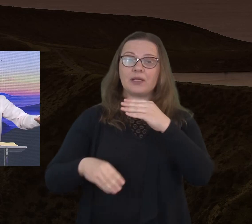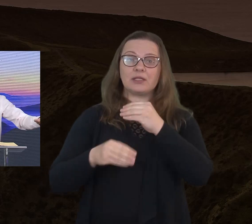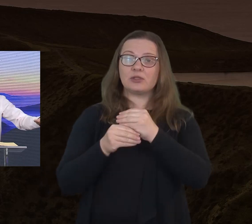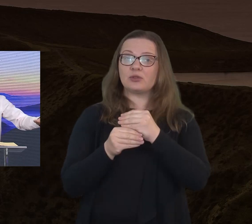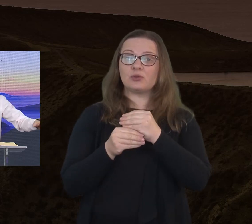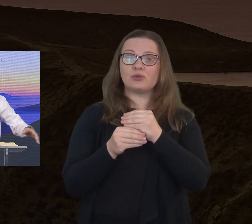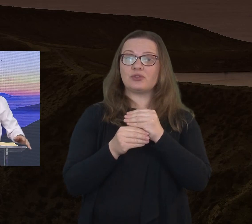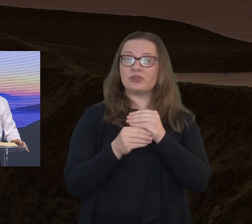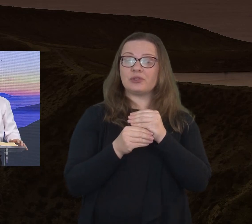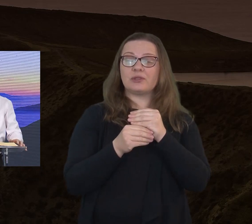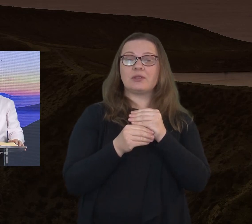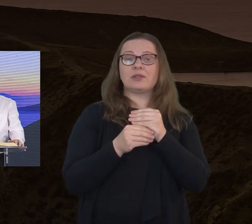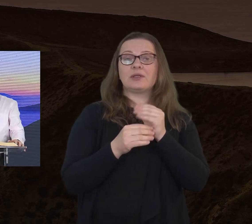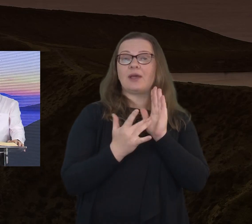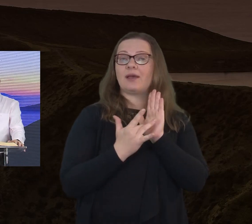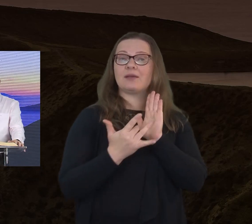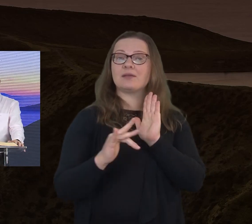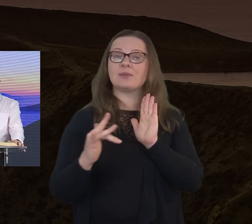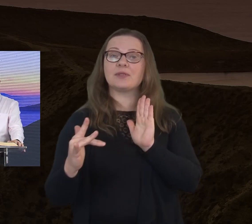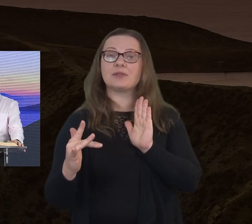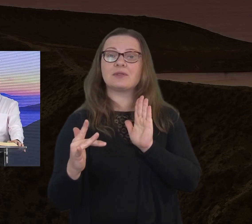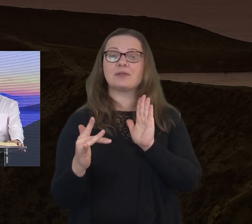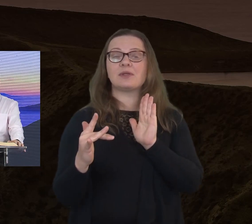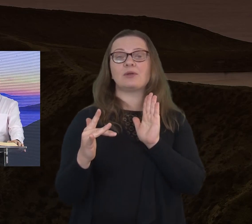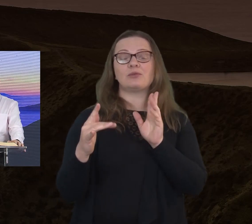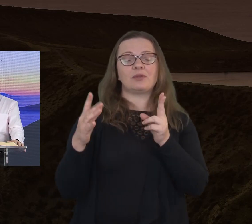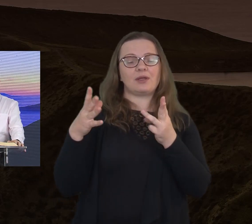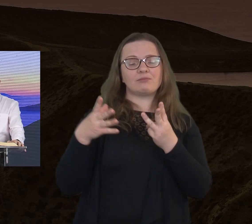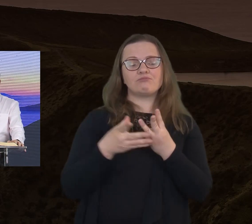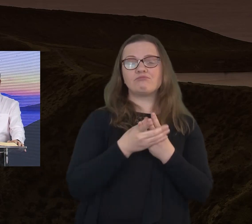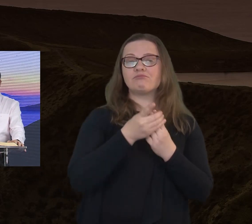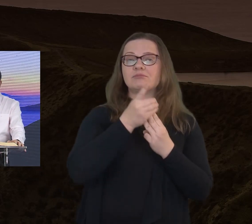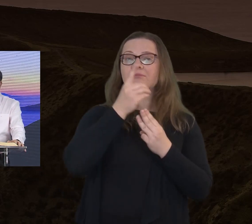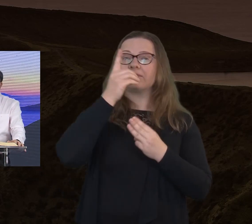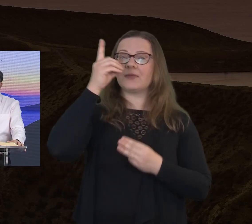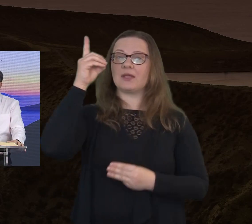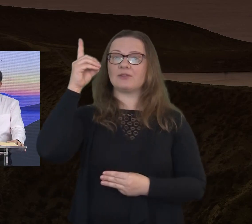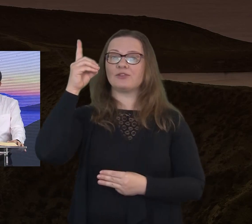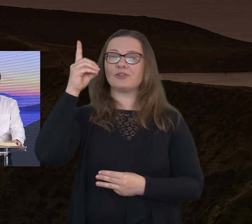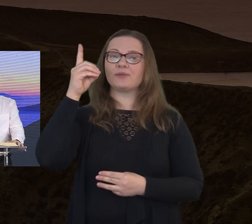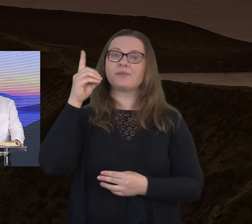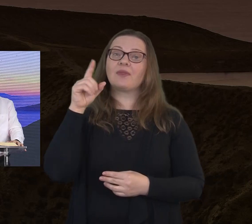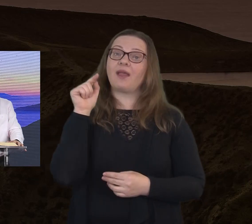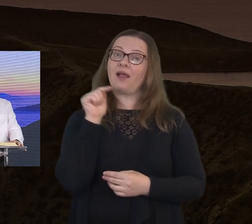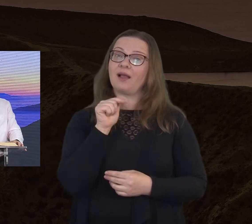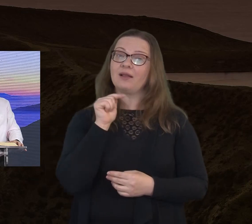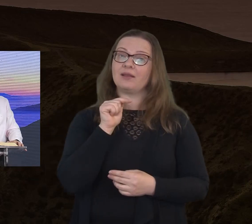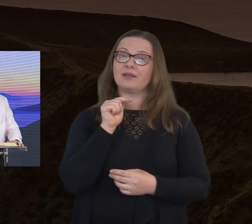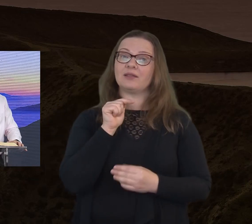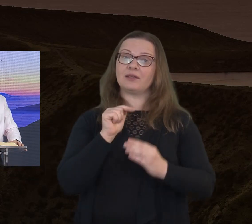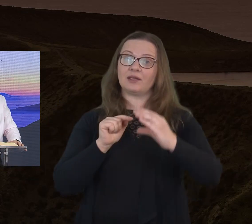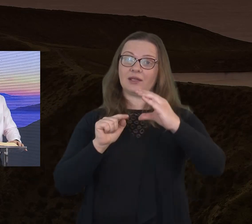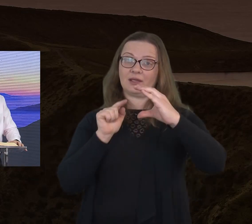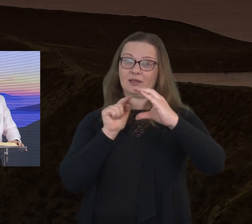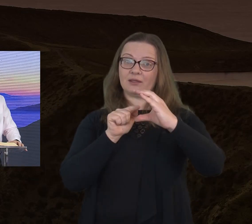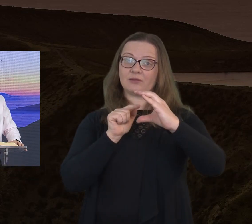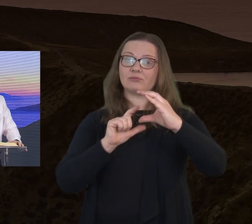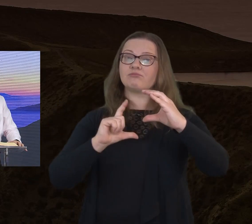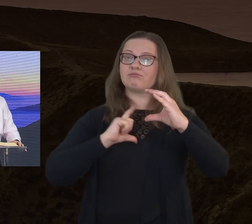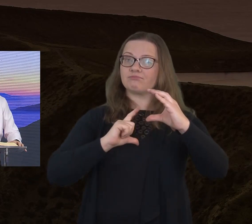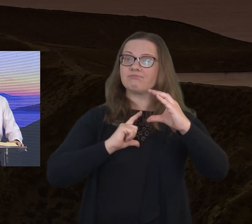todas as coisas. A plenitude da deidade, Deus fez habitar corporalmente em Jesus